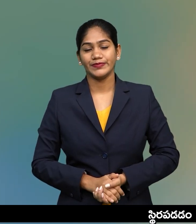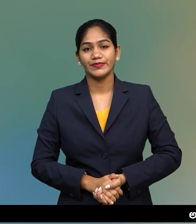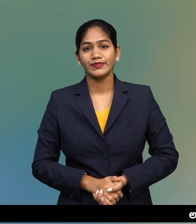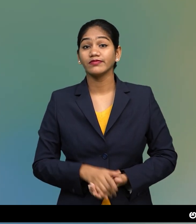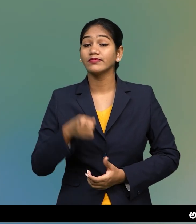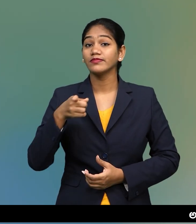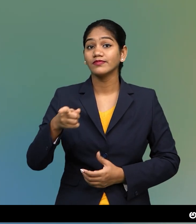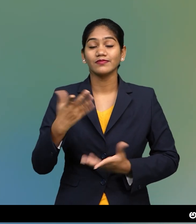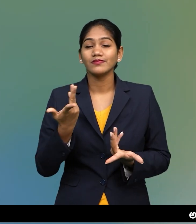అది మనం నివసించే